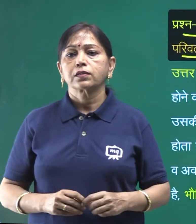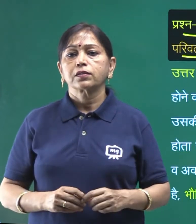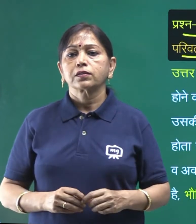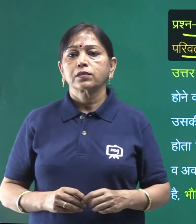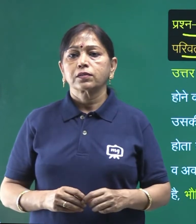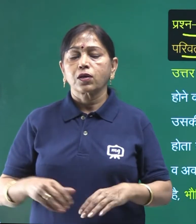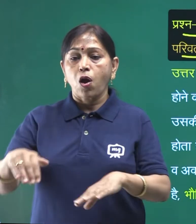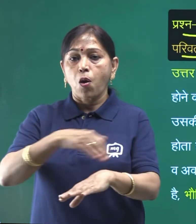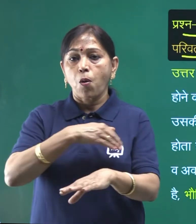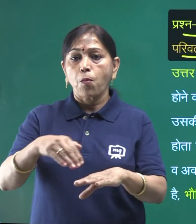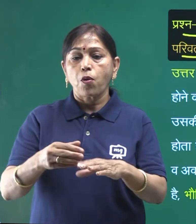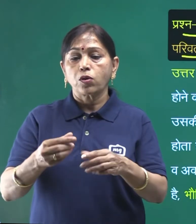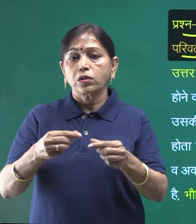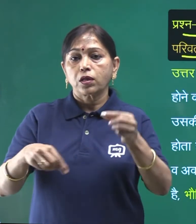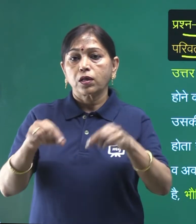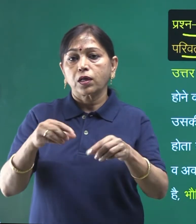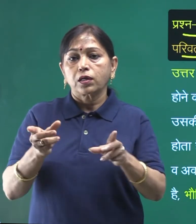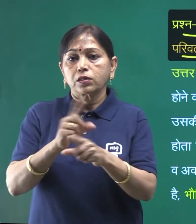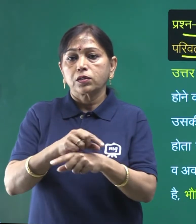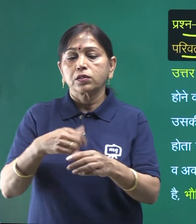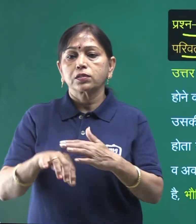भौतिक परिवर्तन से